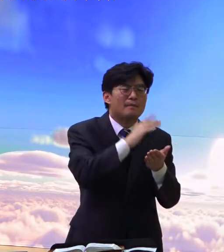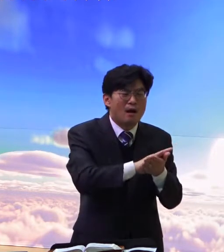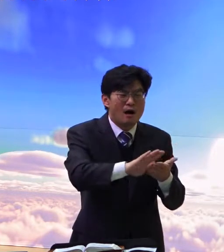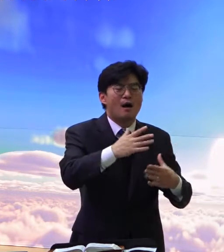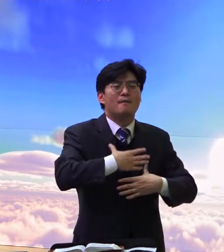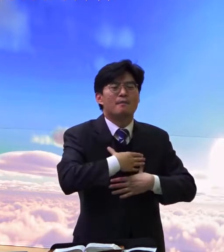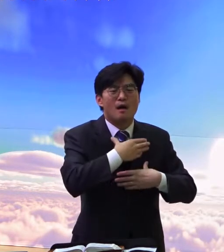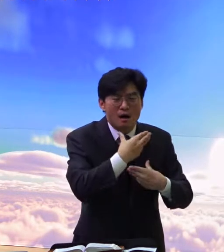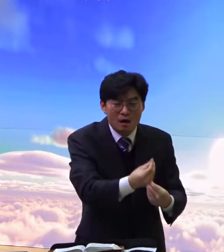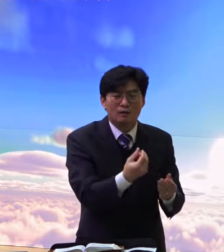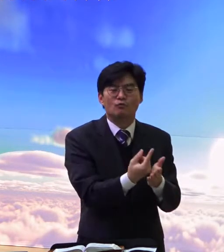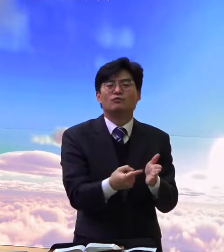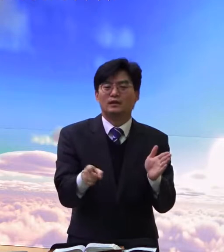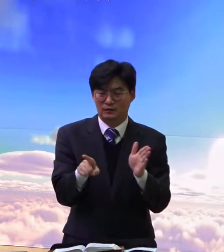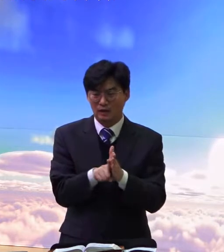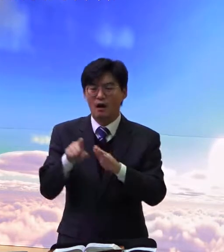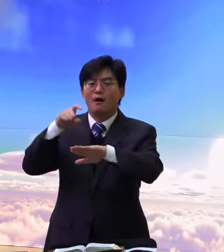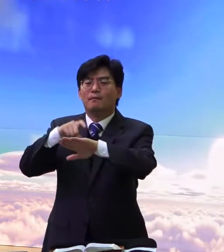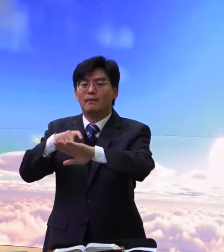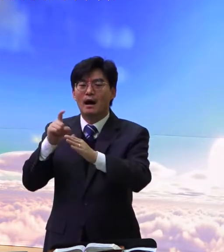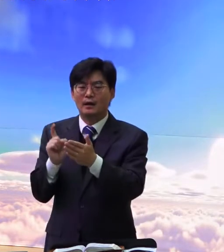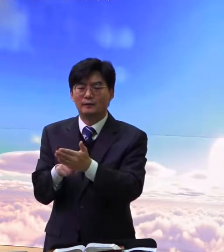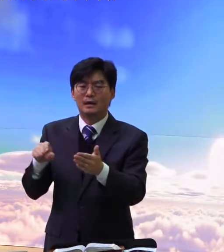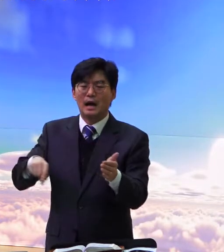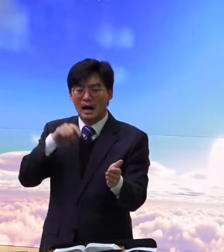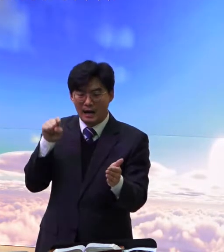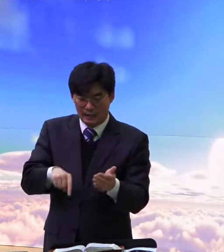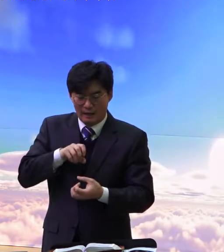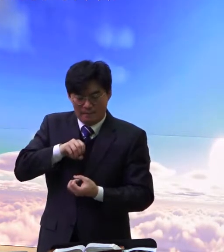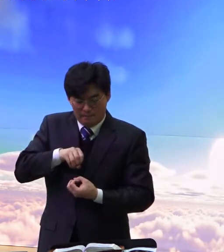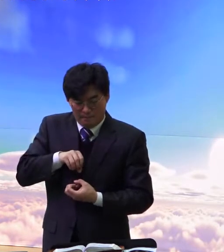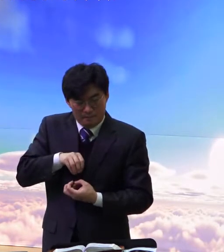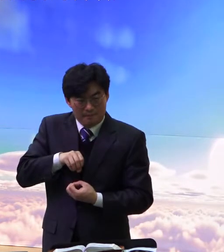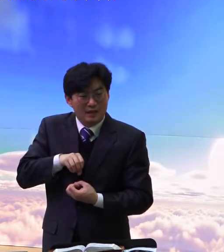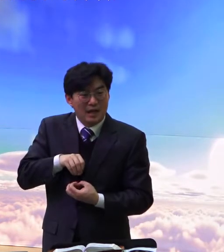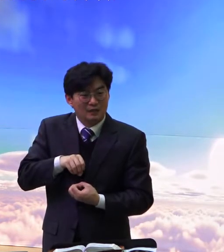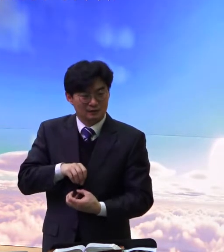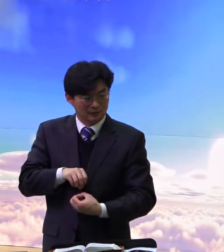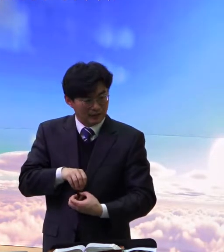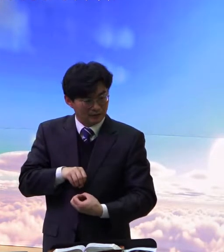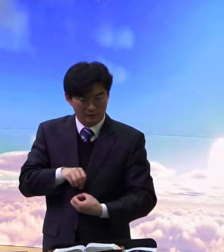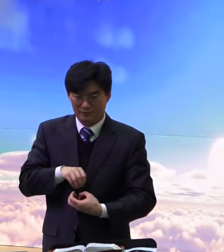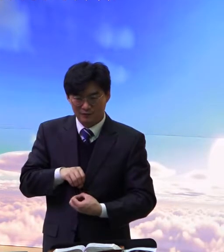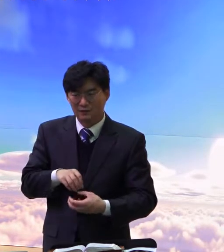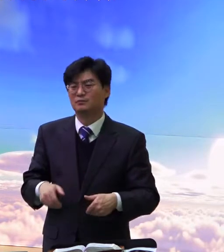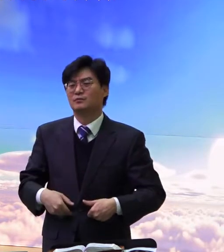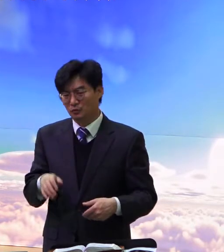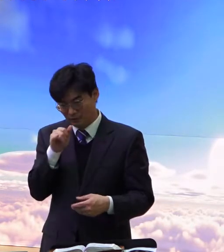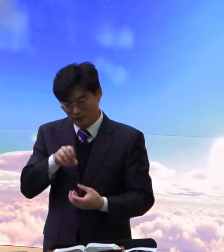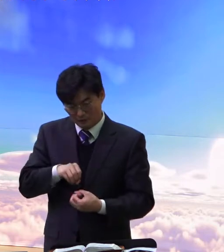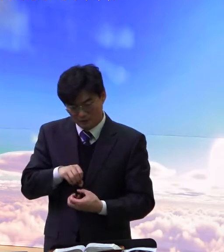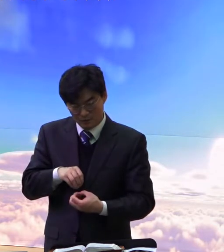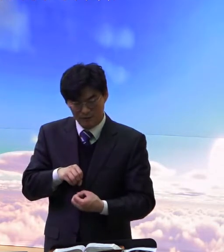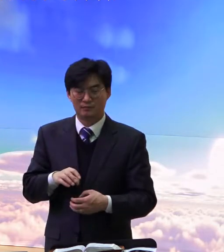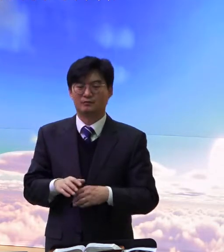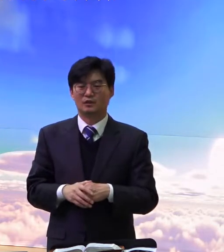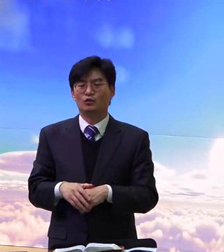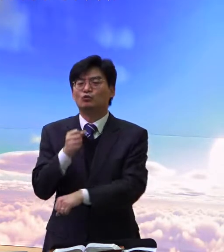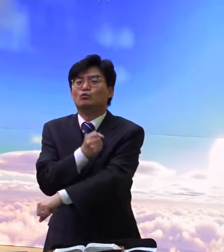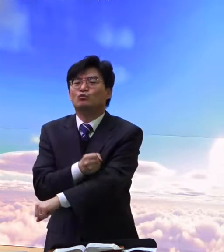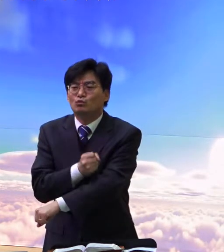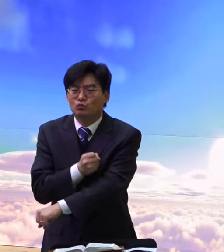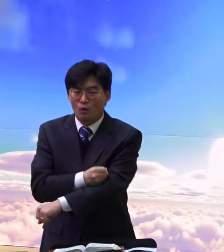않는다. 그들은 영적 전투, 수고, 충돌, 자기 부인, 이런 것을